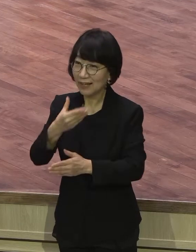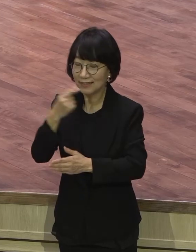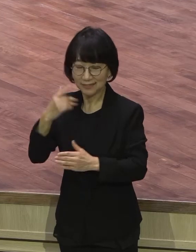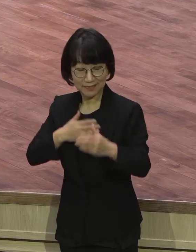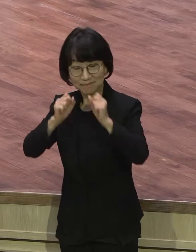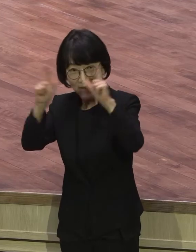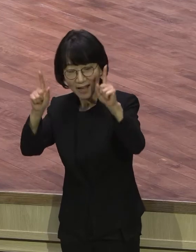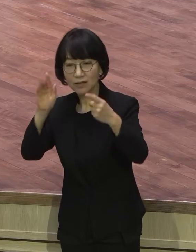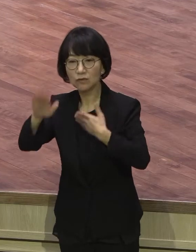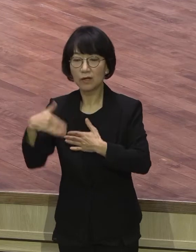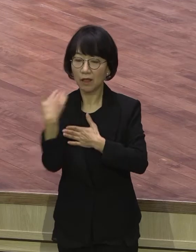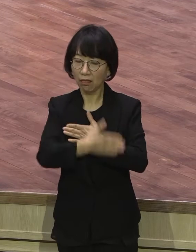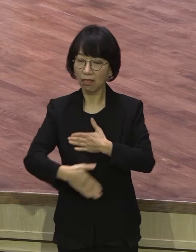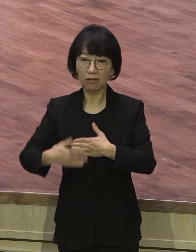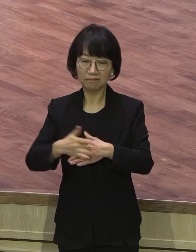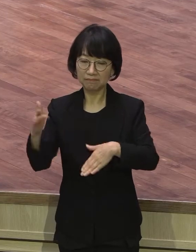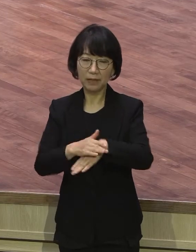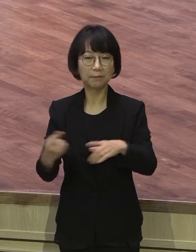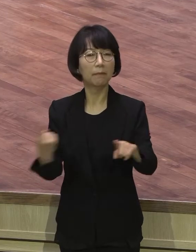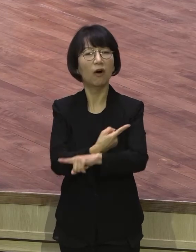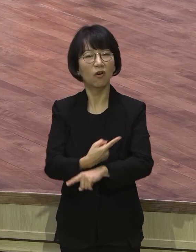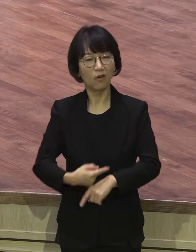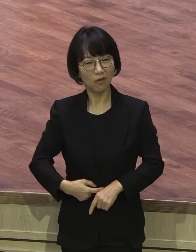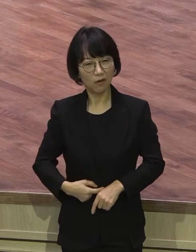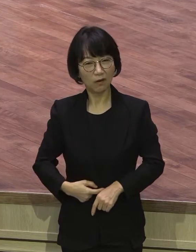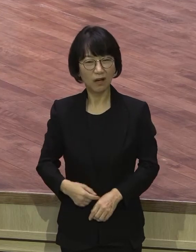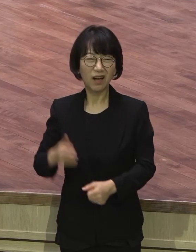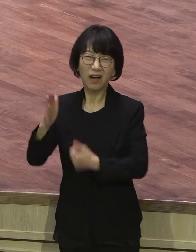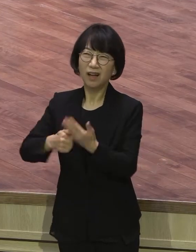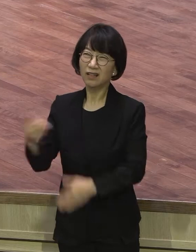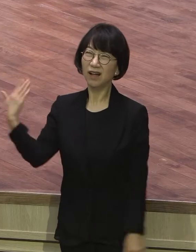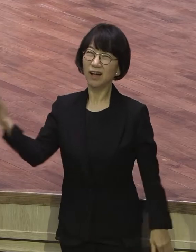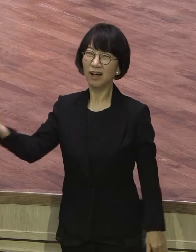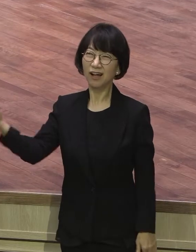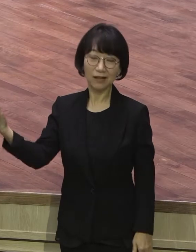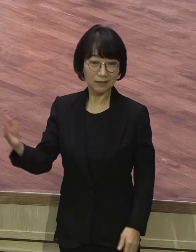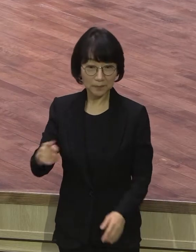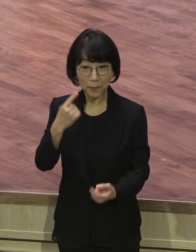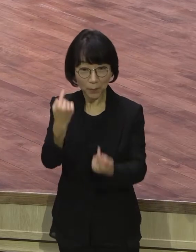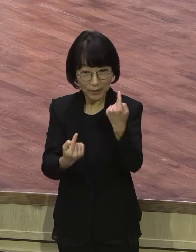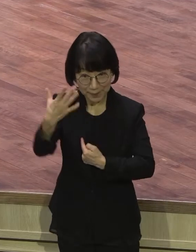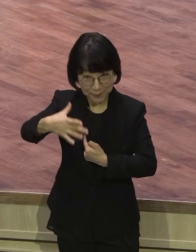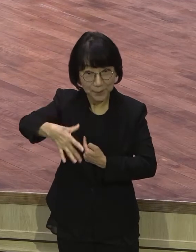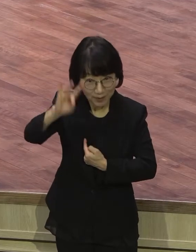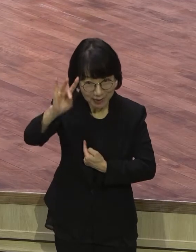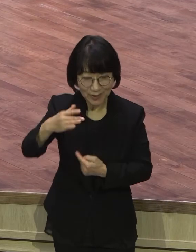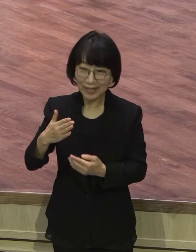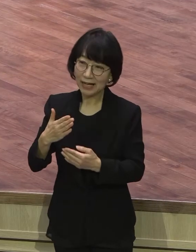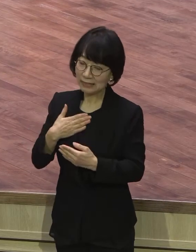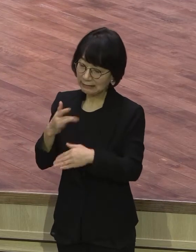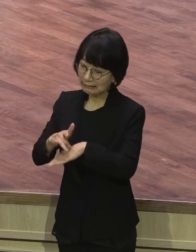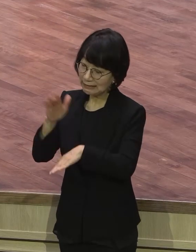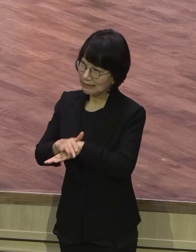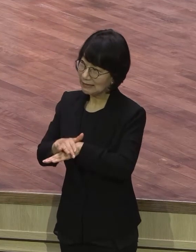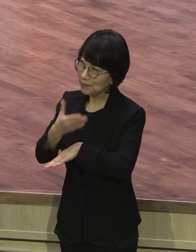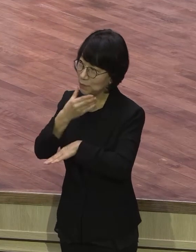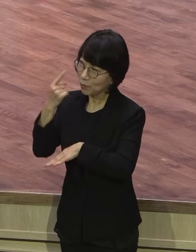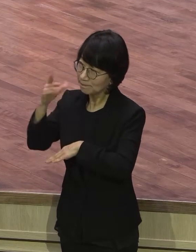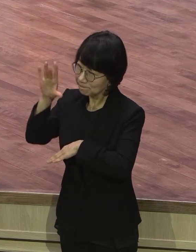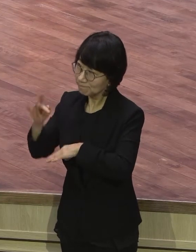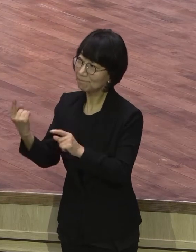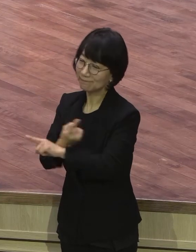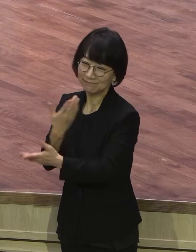바뀌어야 돼요. 하나님 뭘 해주세요 하기 전에 내 체질을 복음주로 바꾸어 주옵소서. 체질이